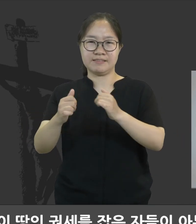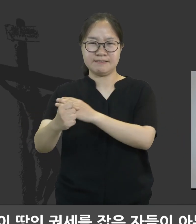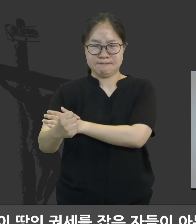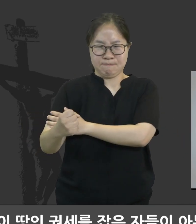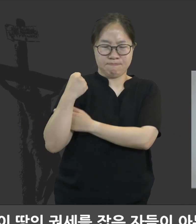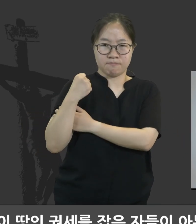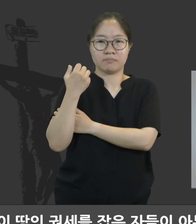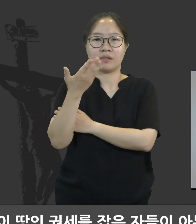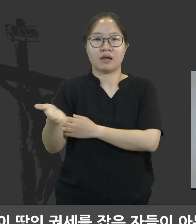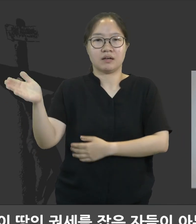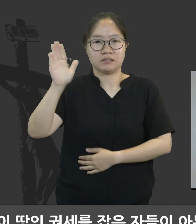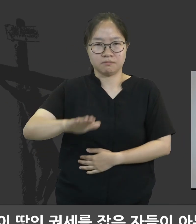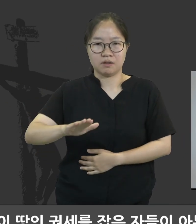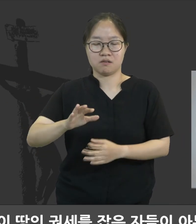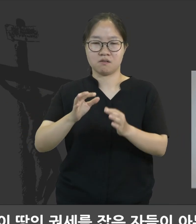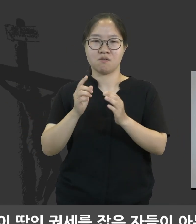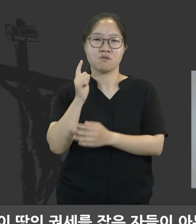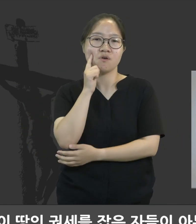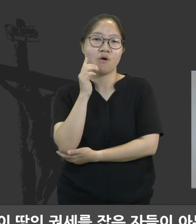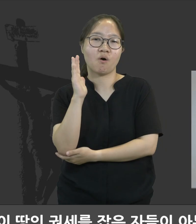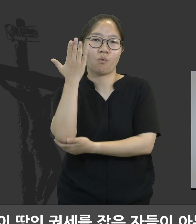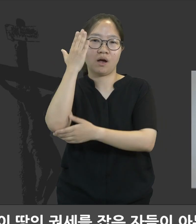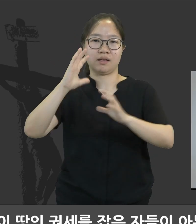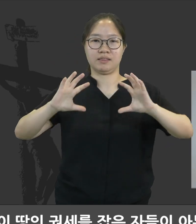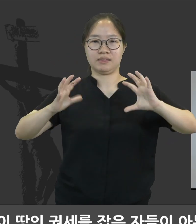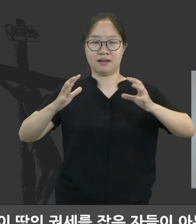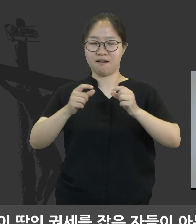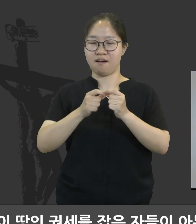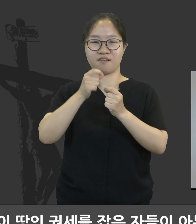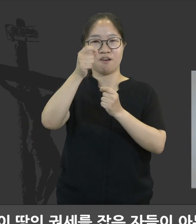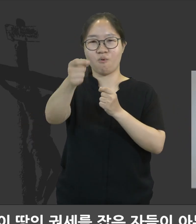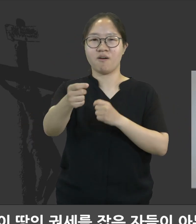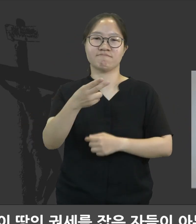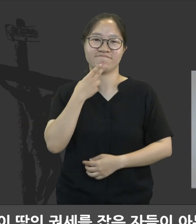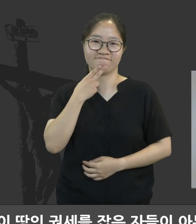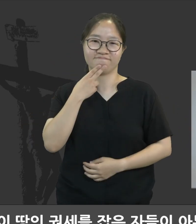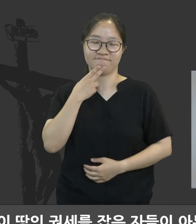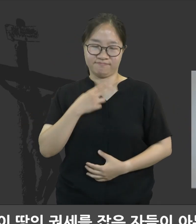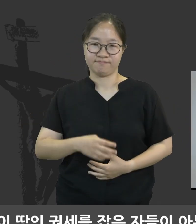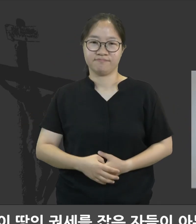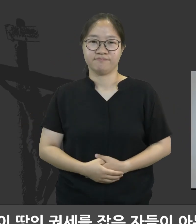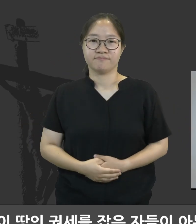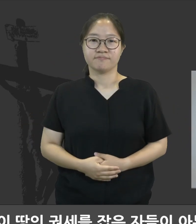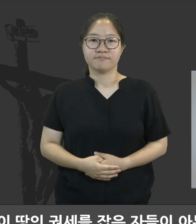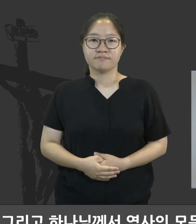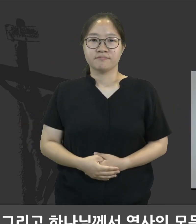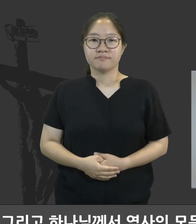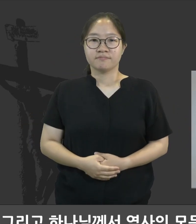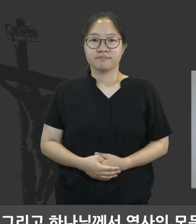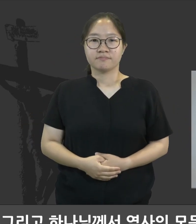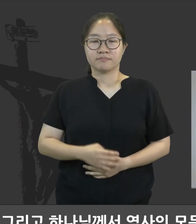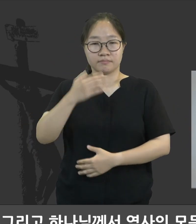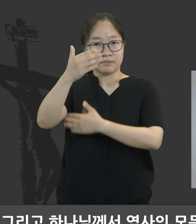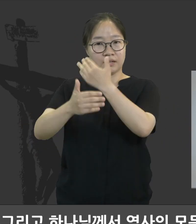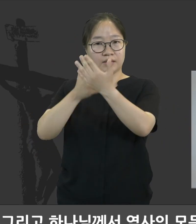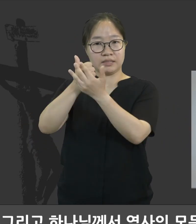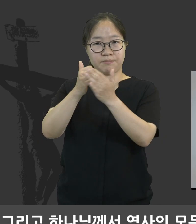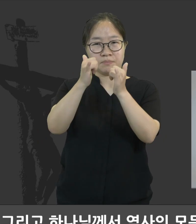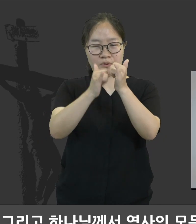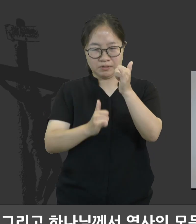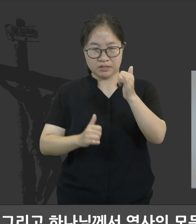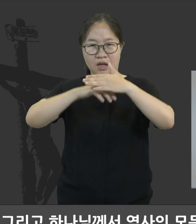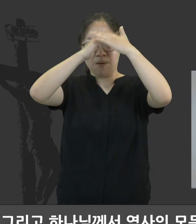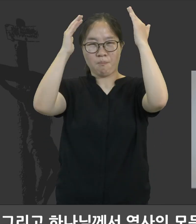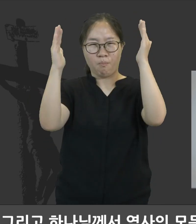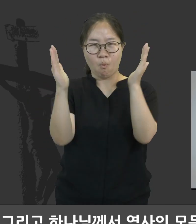해도 그들의 영광과 나라는 영원하지 않다는 것입니다. 그리고 하나님께서 역사의 모든